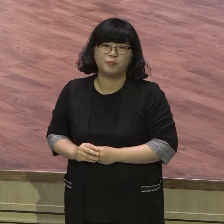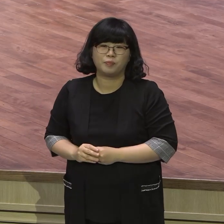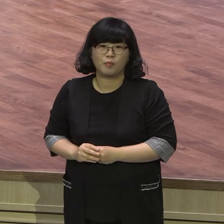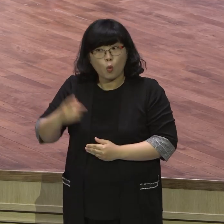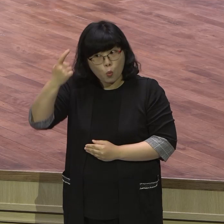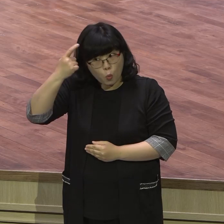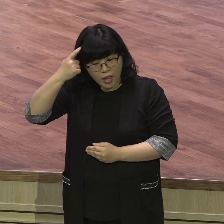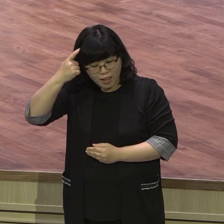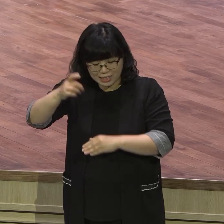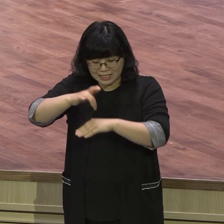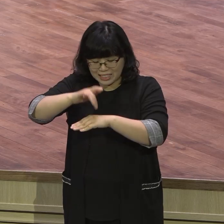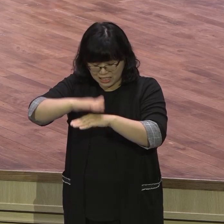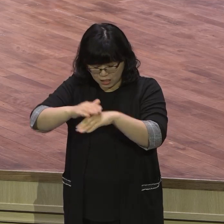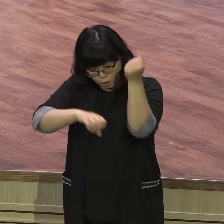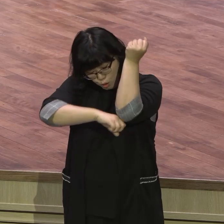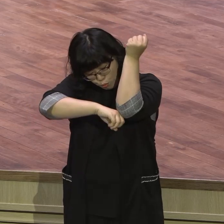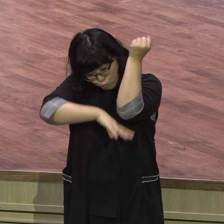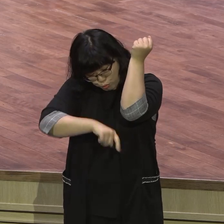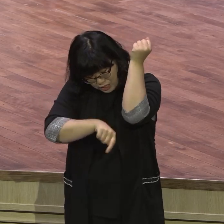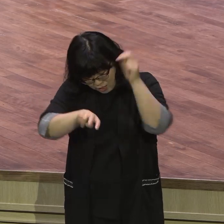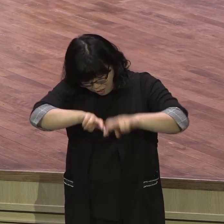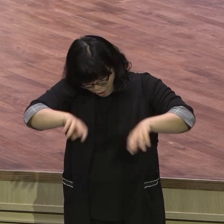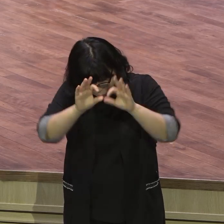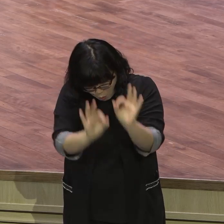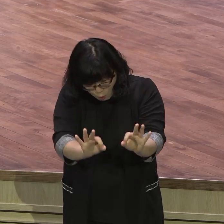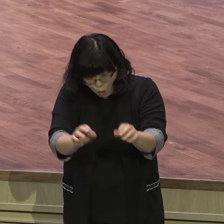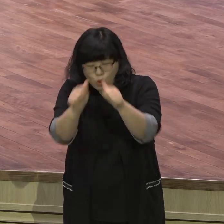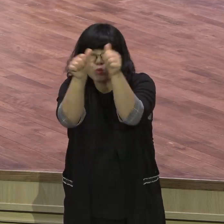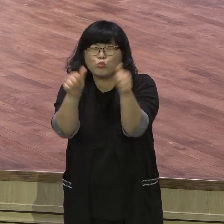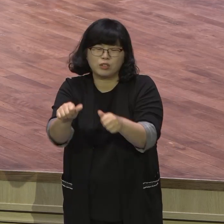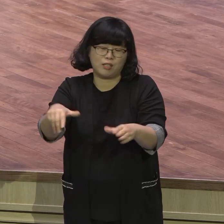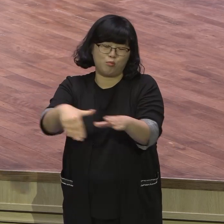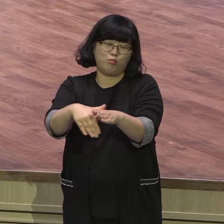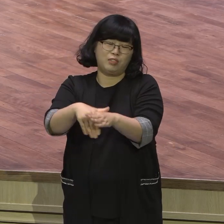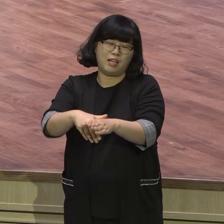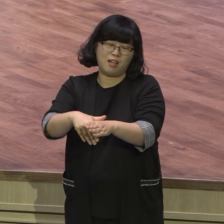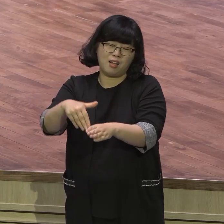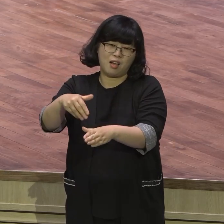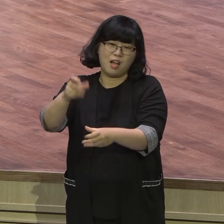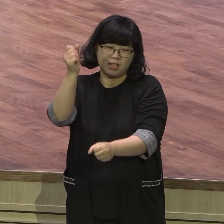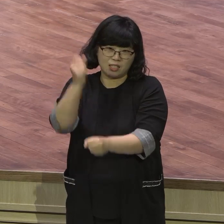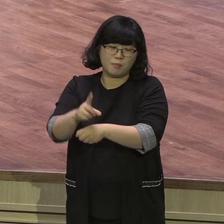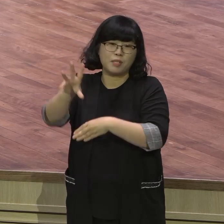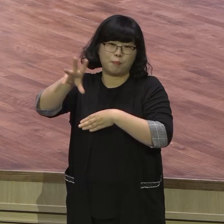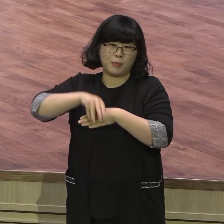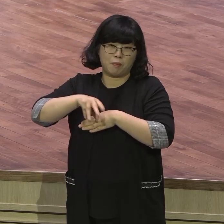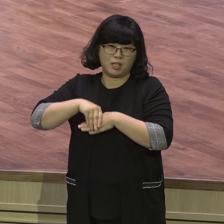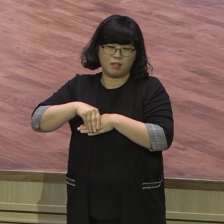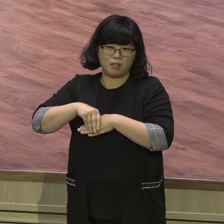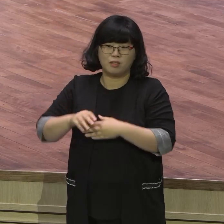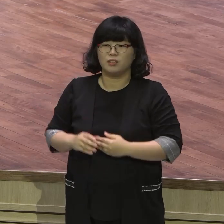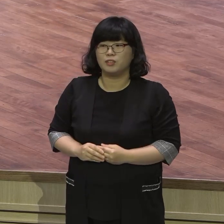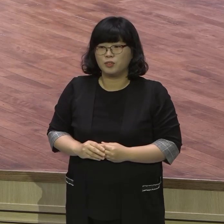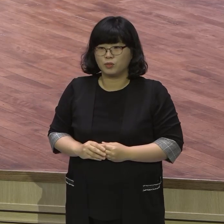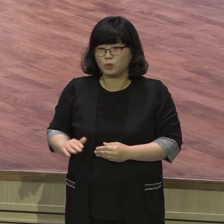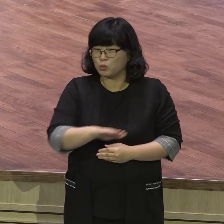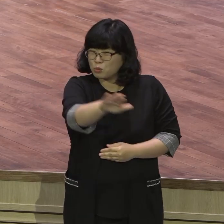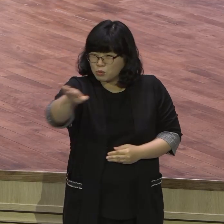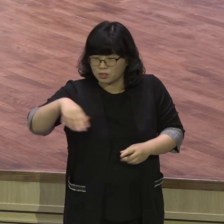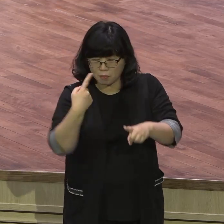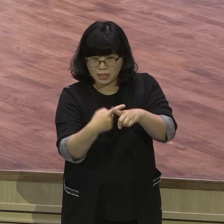바뀌어 있어요. 그럼 언제 또 나와요? 평소 때는 잘 몰라. 문제사건 터지면 그 속에